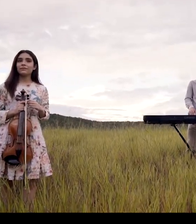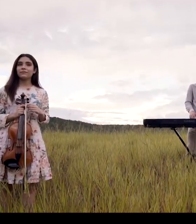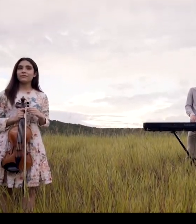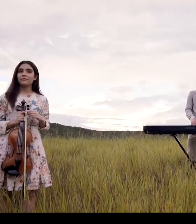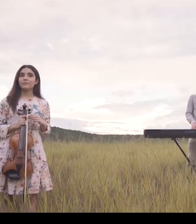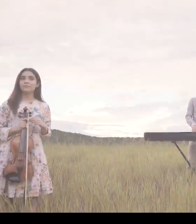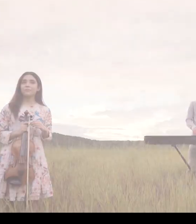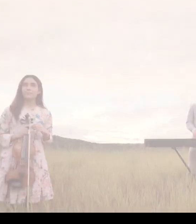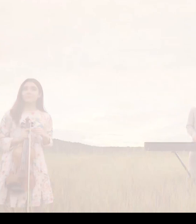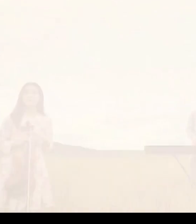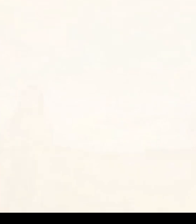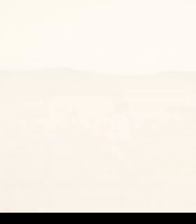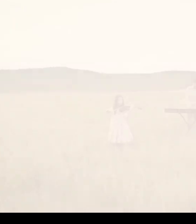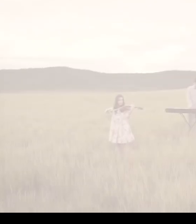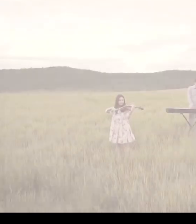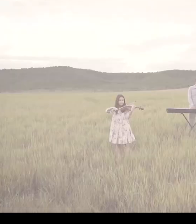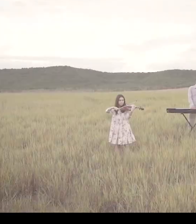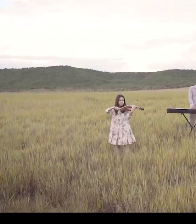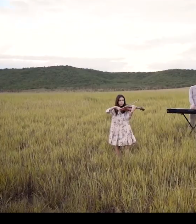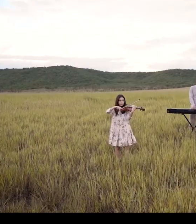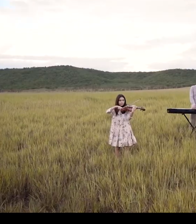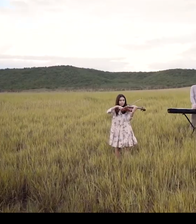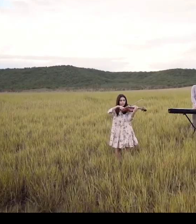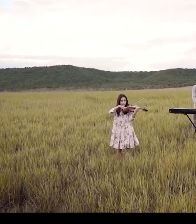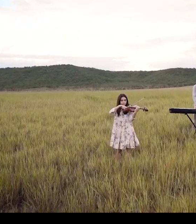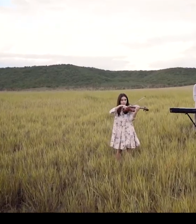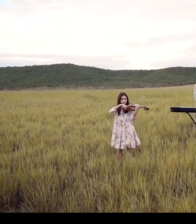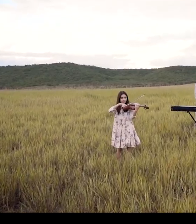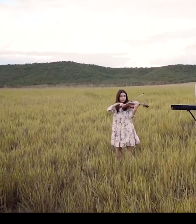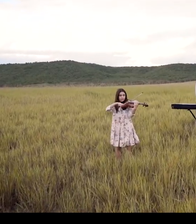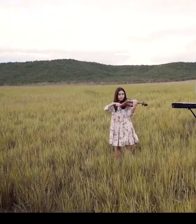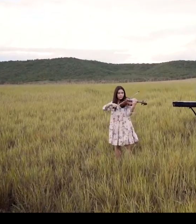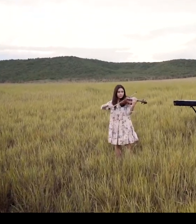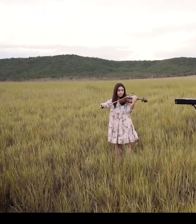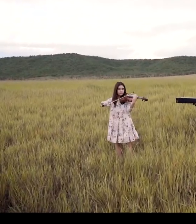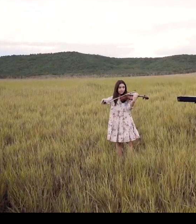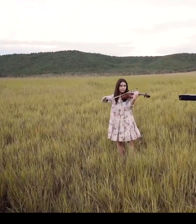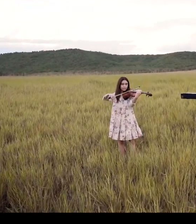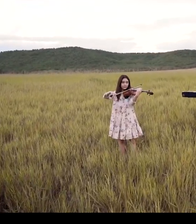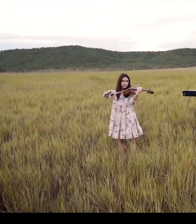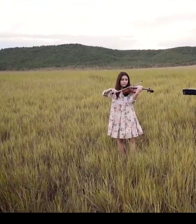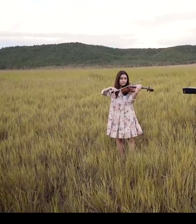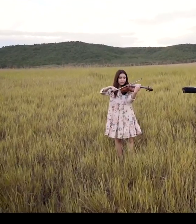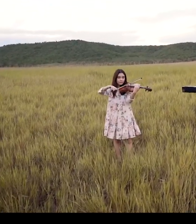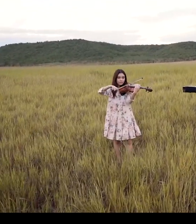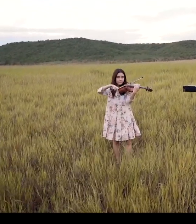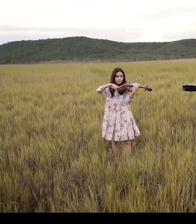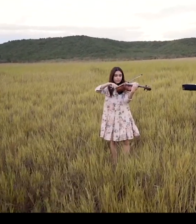Thank you.